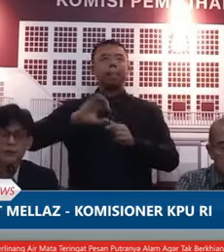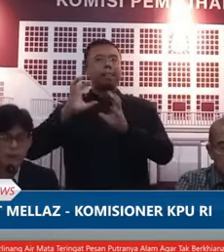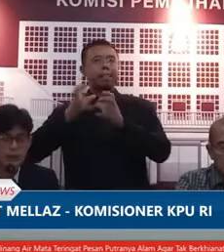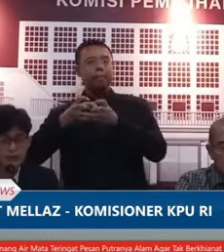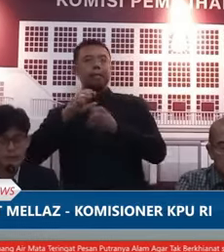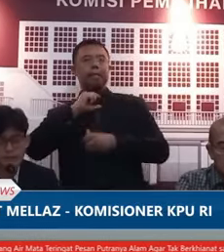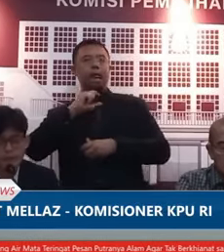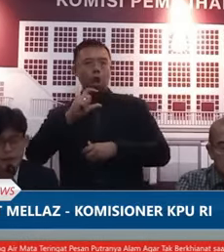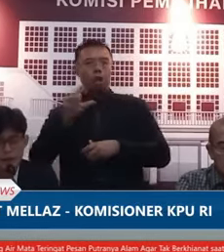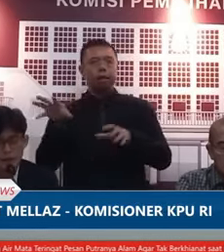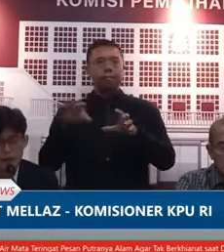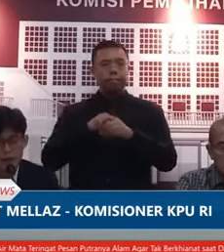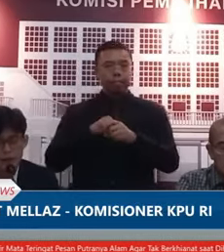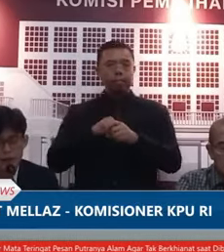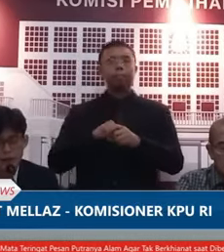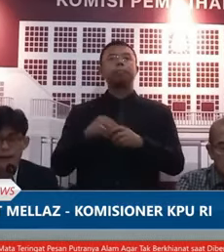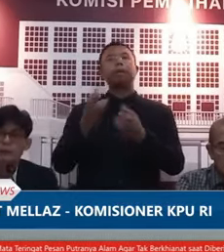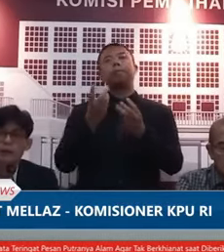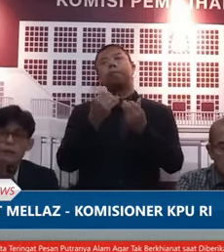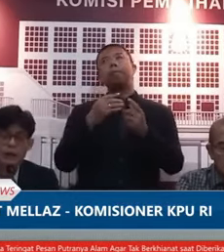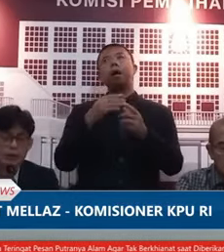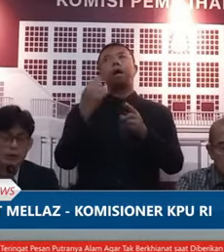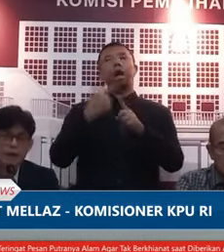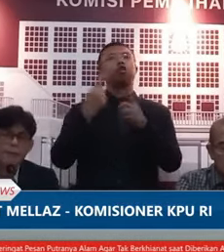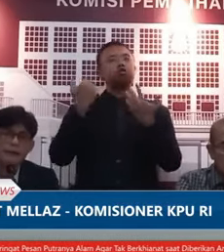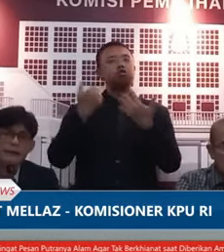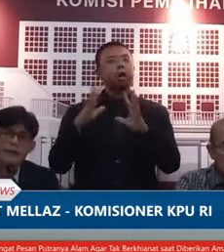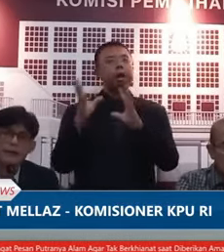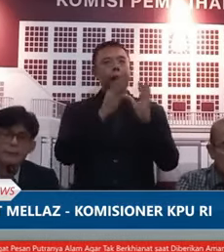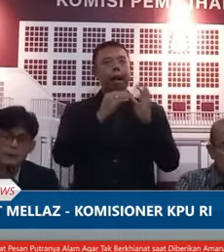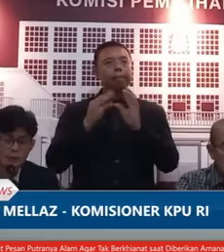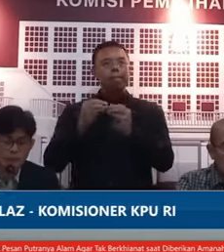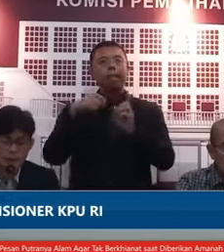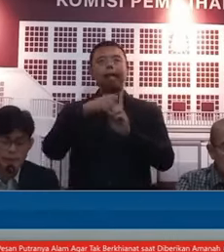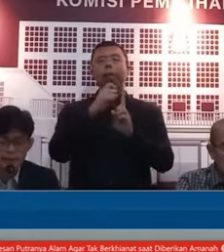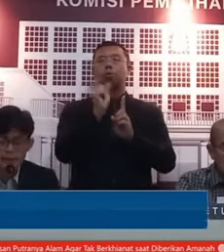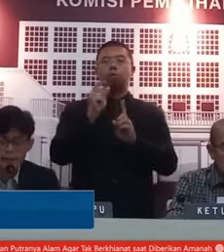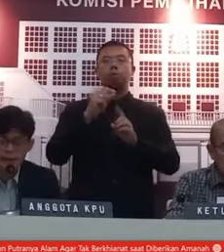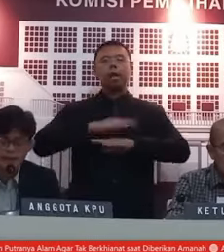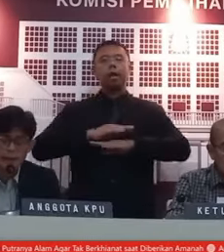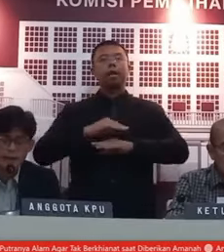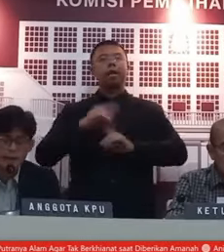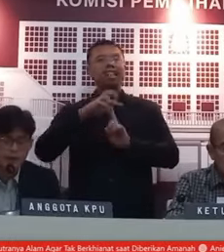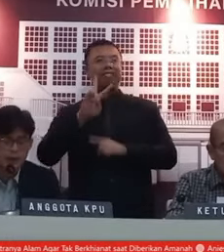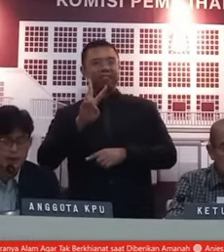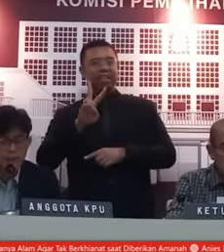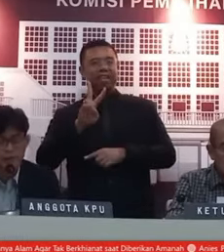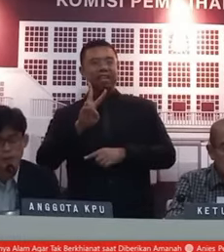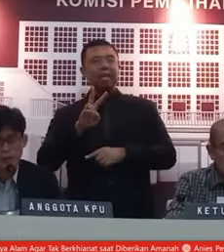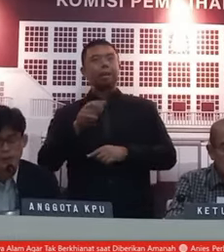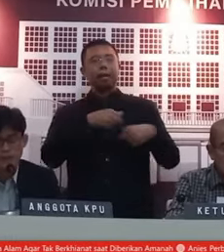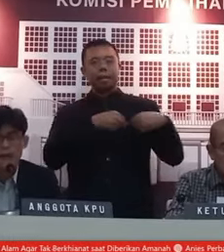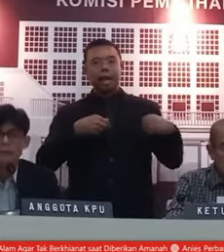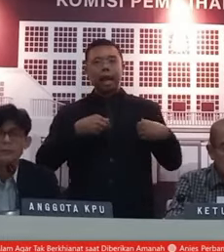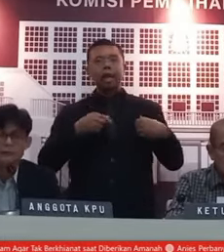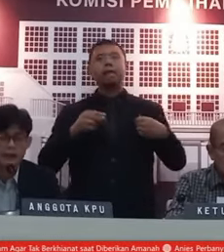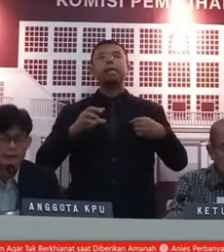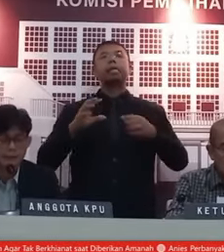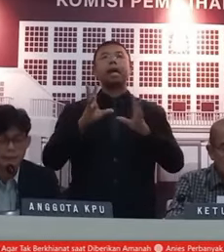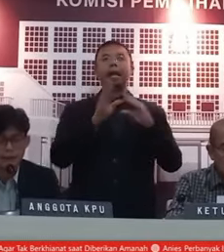paslon, kemudian beberapa kali juga melakukan rapat antara KPU dengan media penyelenggara, dan juga rapat koordinasi